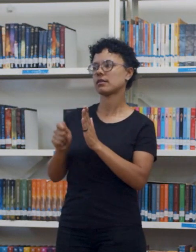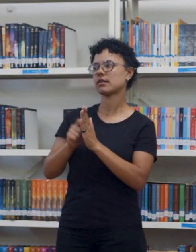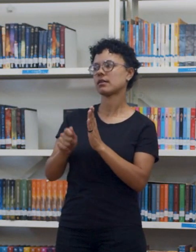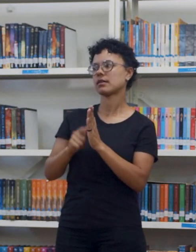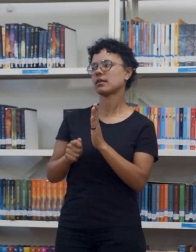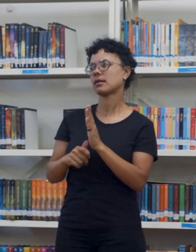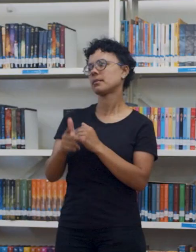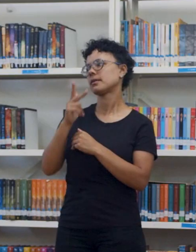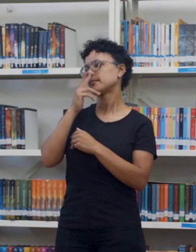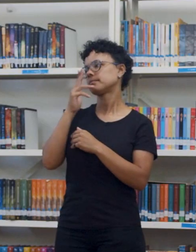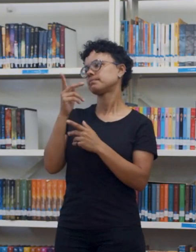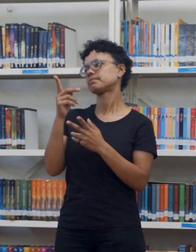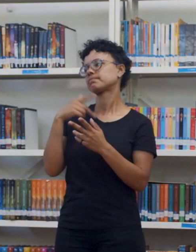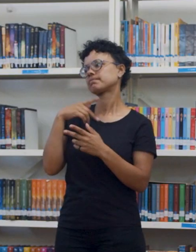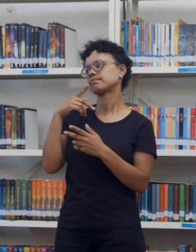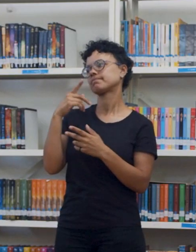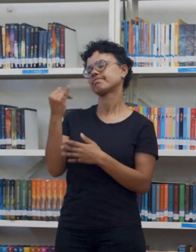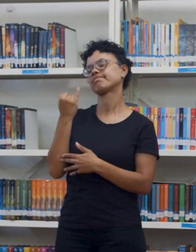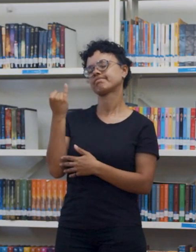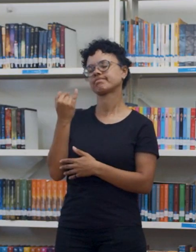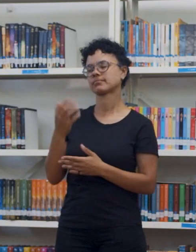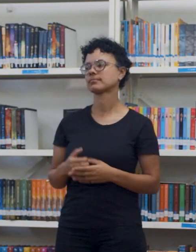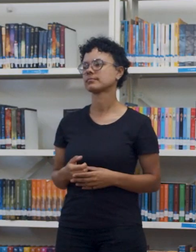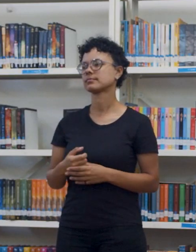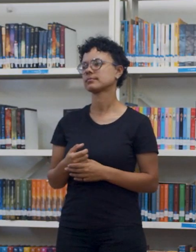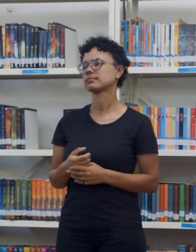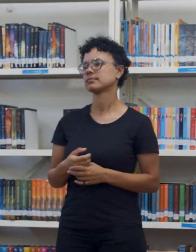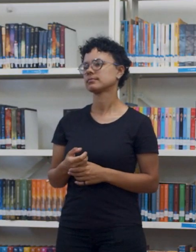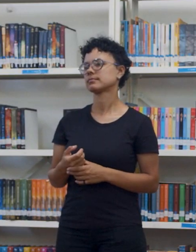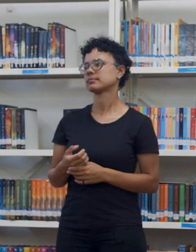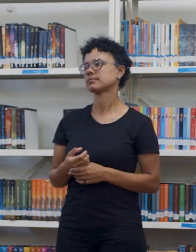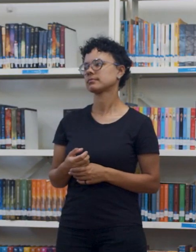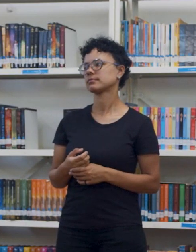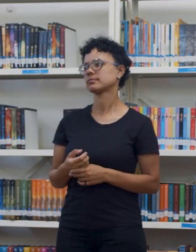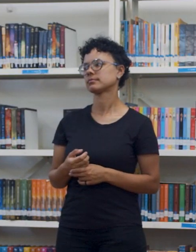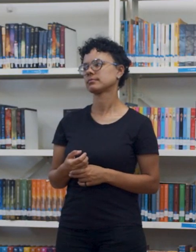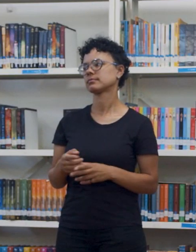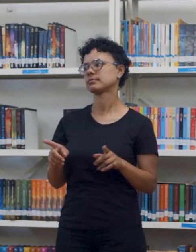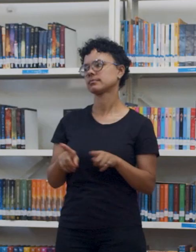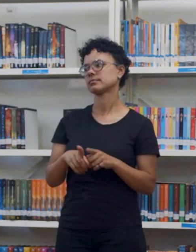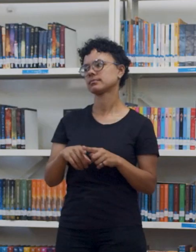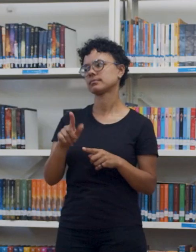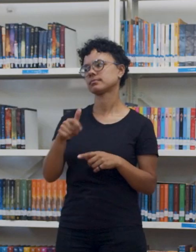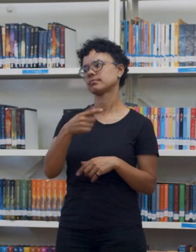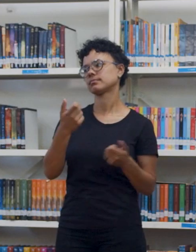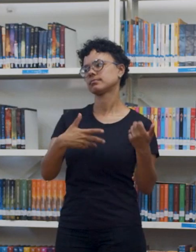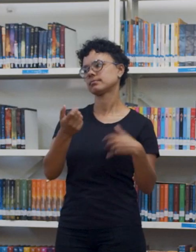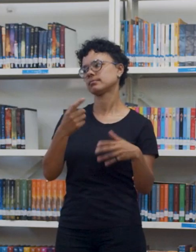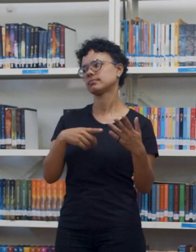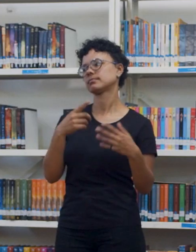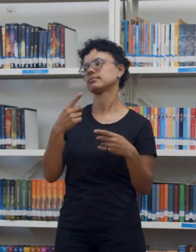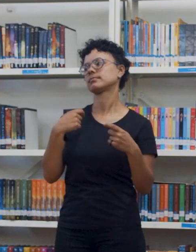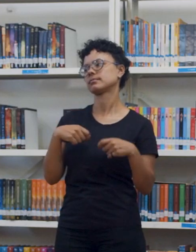para mim, é muito importante. E como você está falando, a